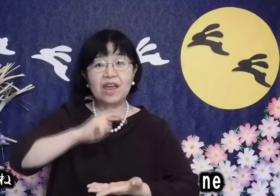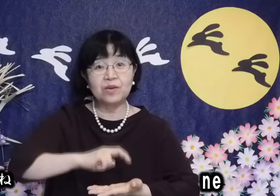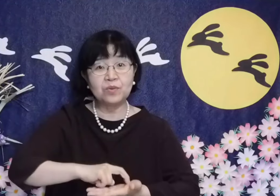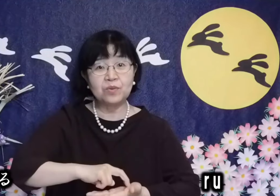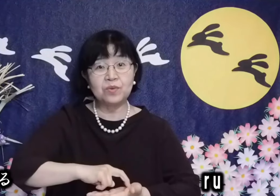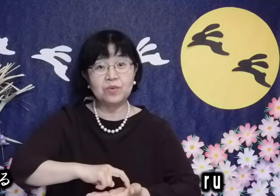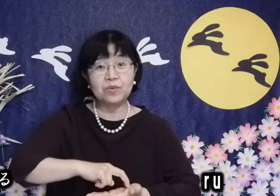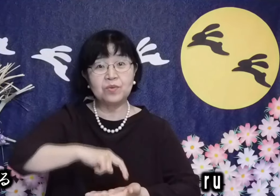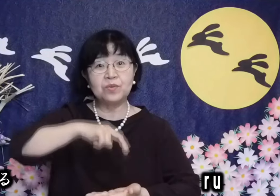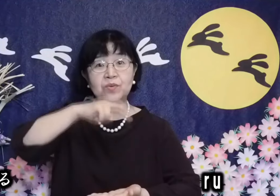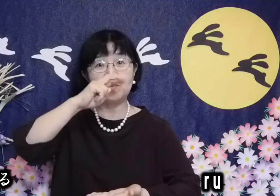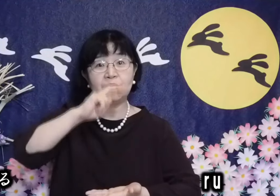る。